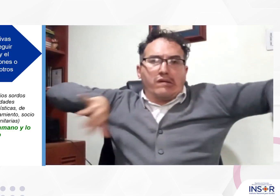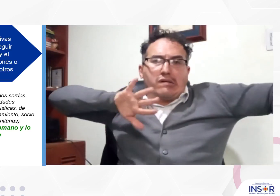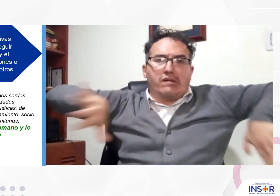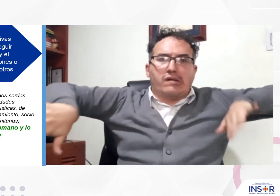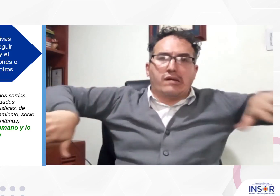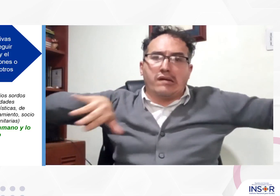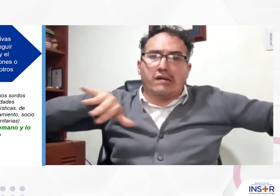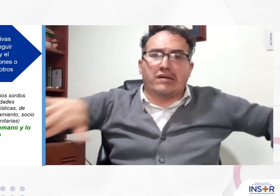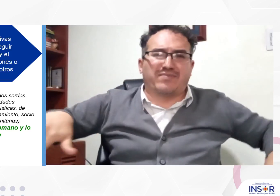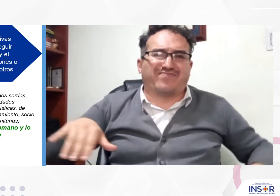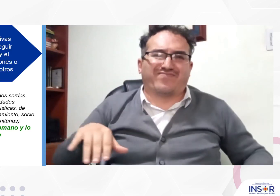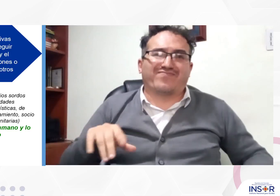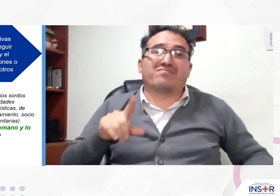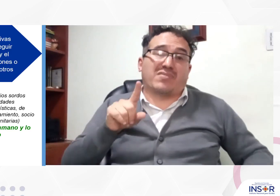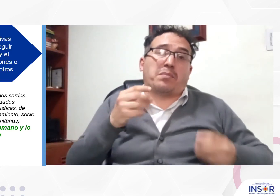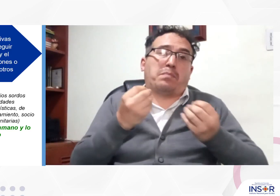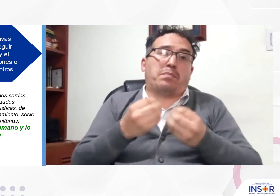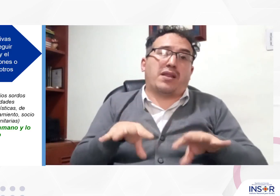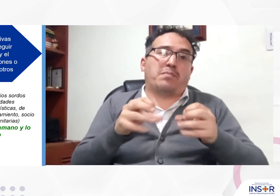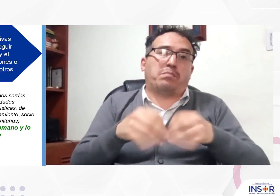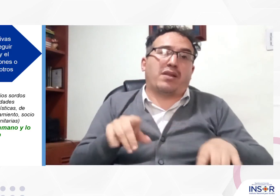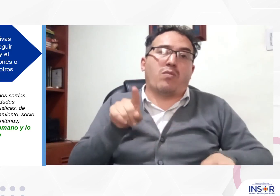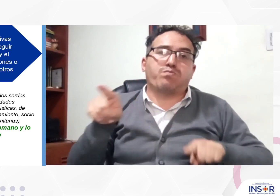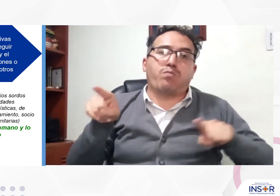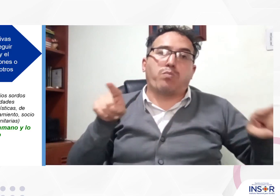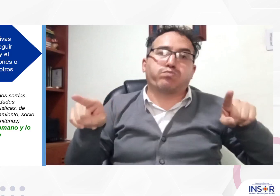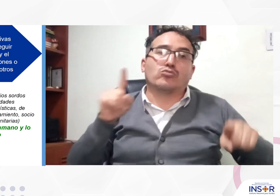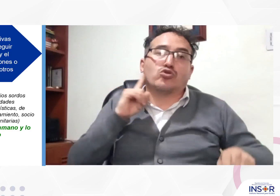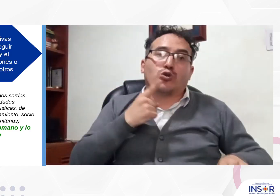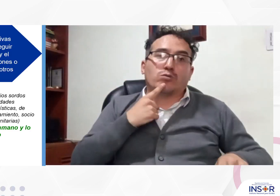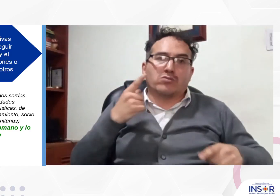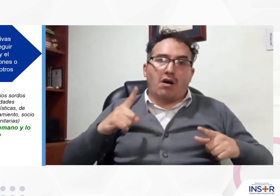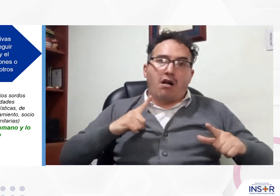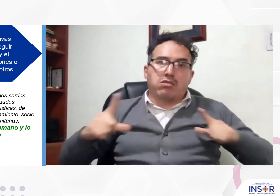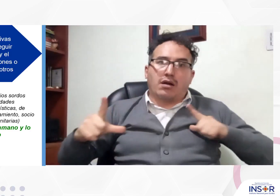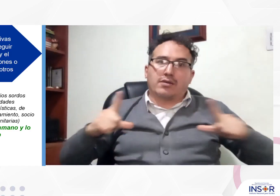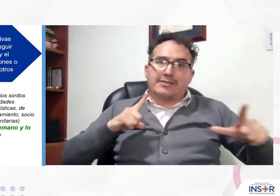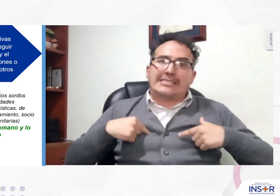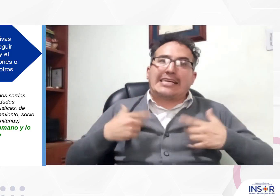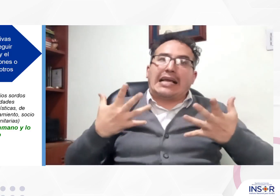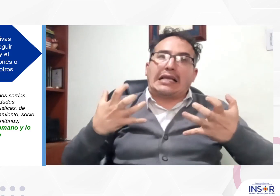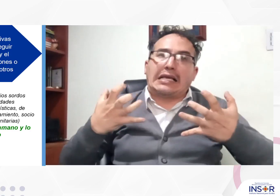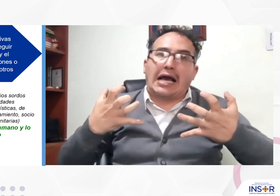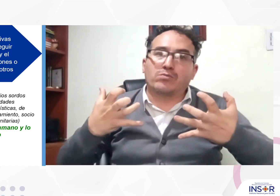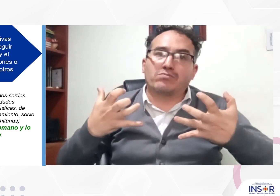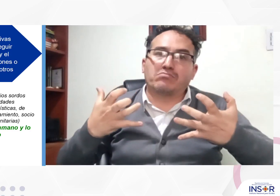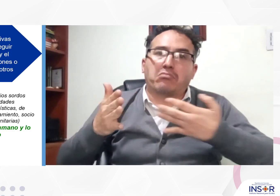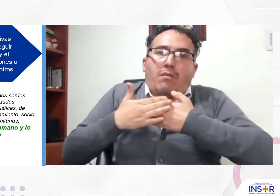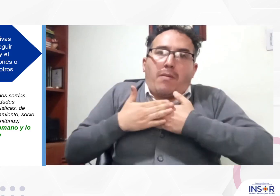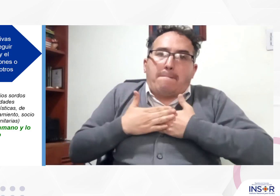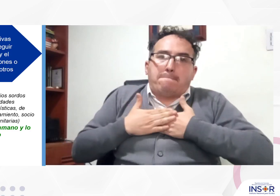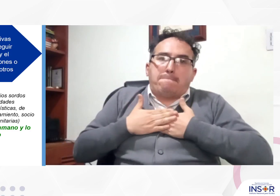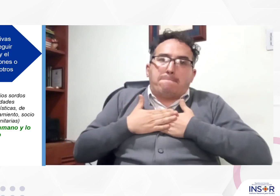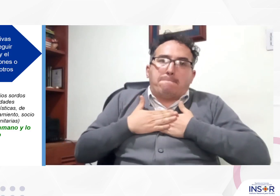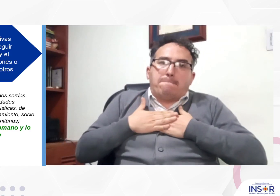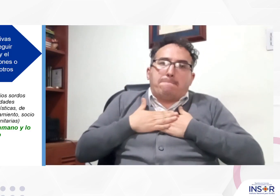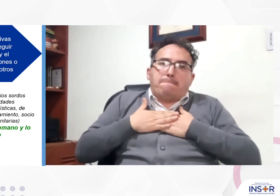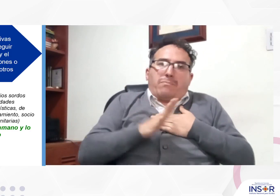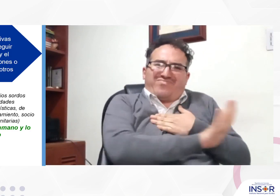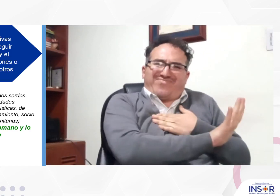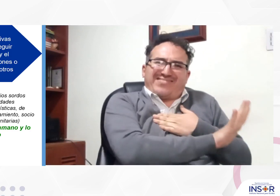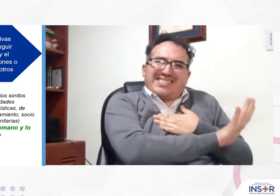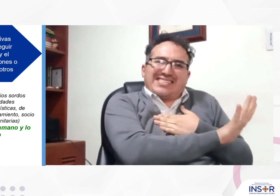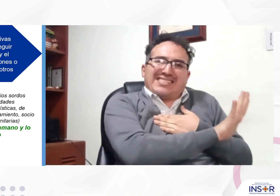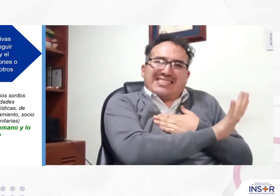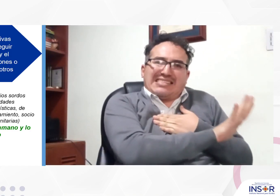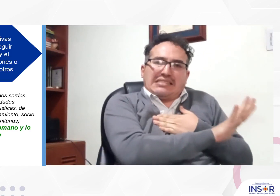sé absolutamente todo, que yo sé el que sé, no, porque eso hace que también se pierda la lucha y los liderazgos de las